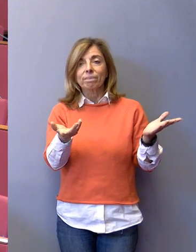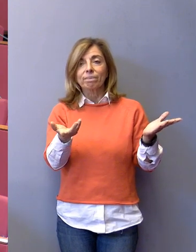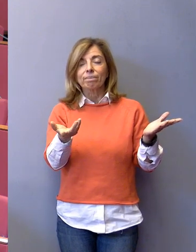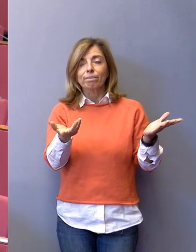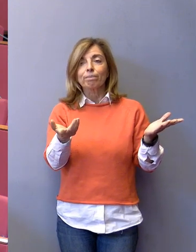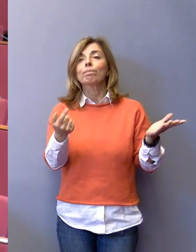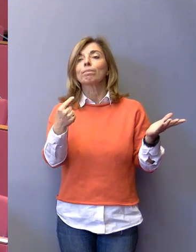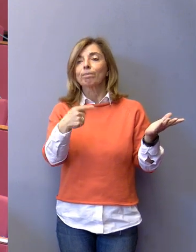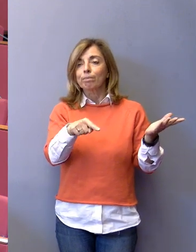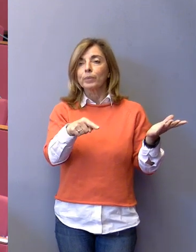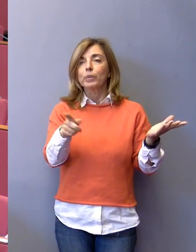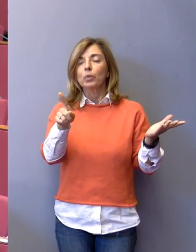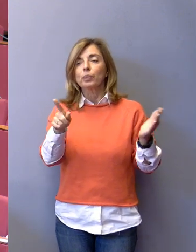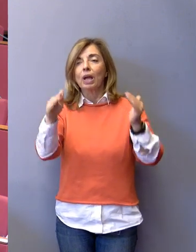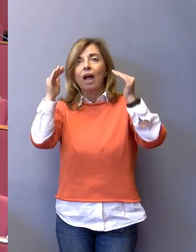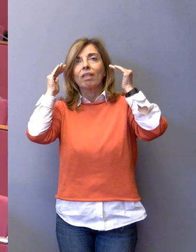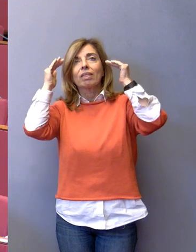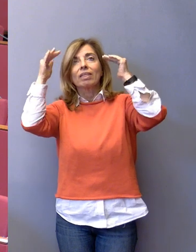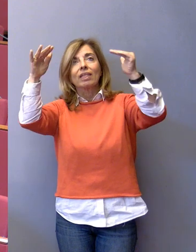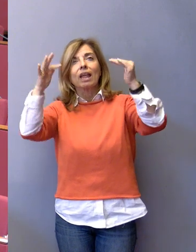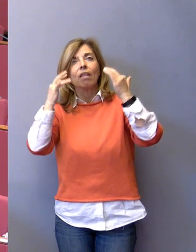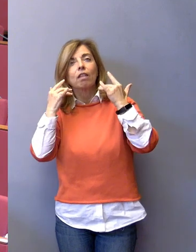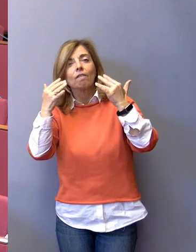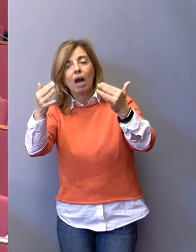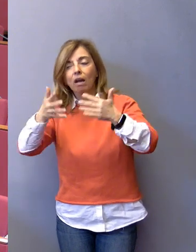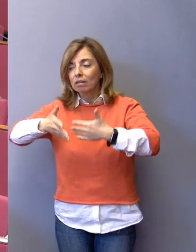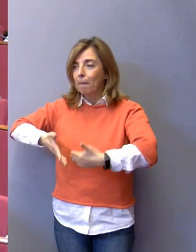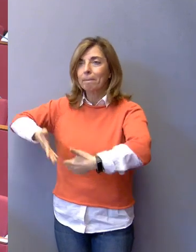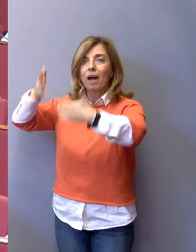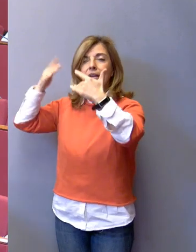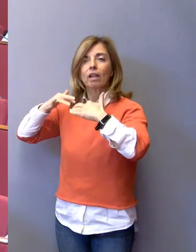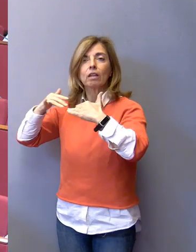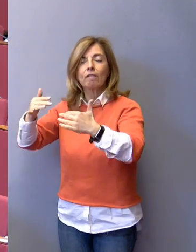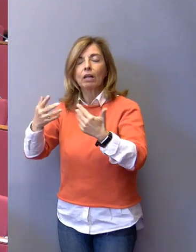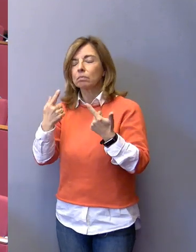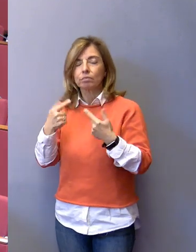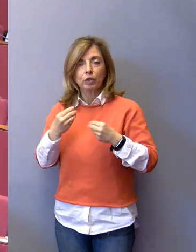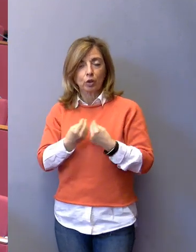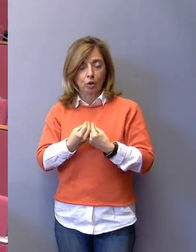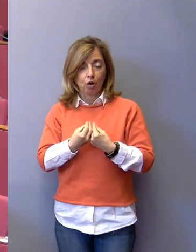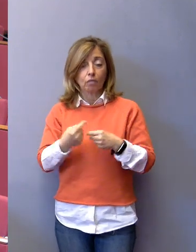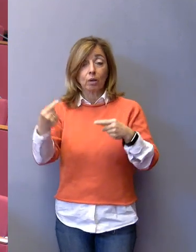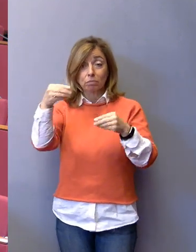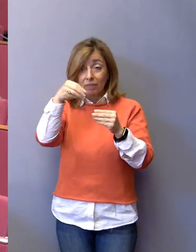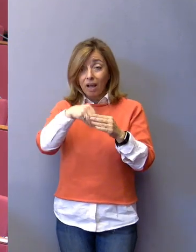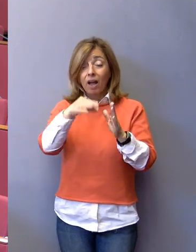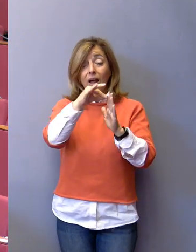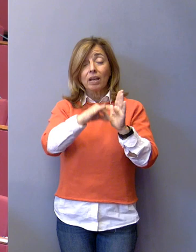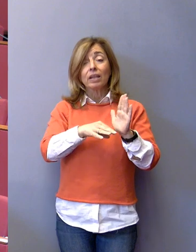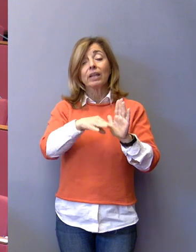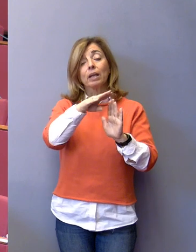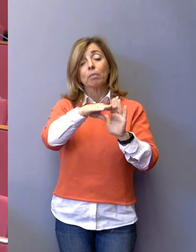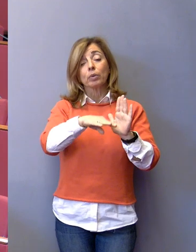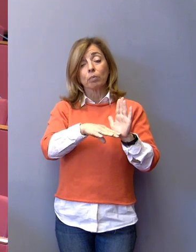e le pareti verdi perché tra le linee programmatiche c'è scritto che la Genova del Verde Vedrà